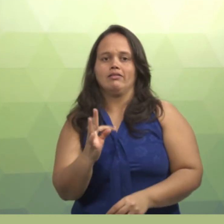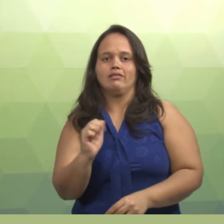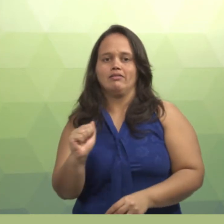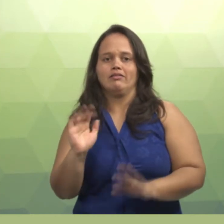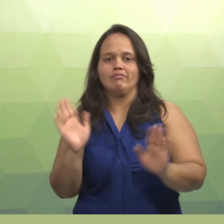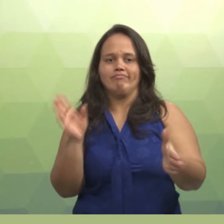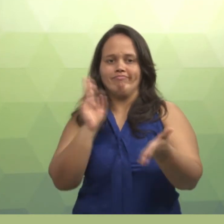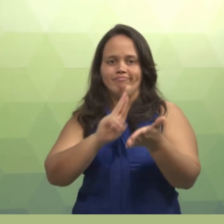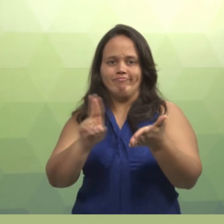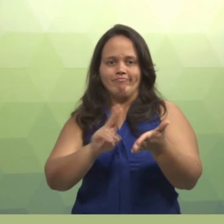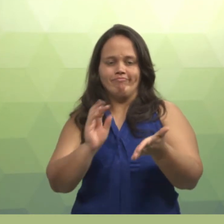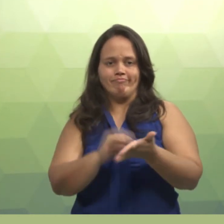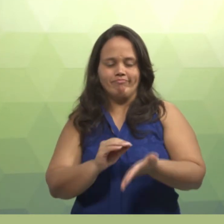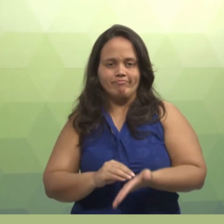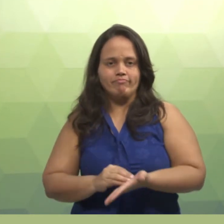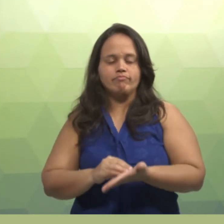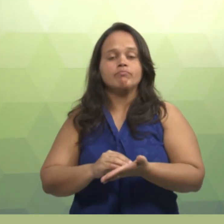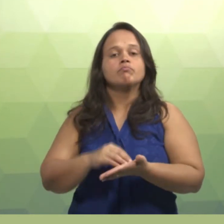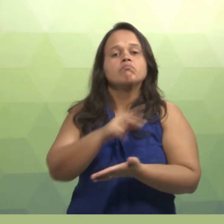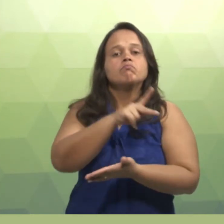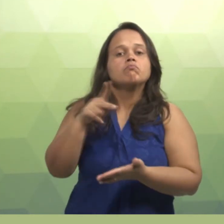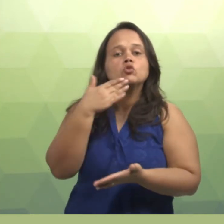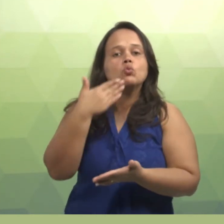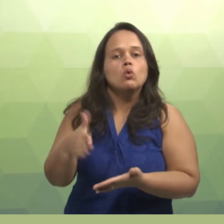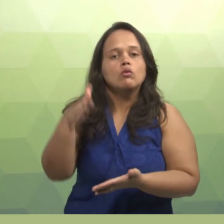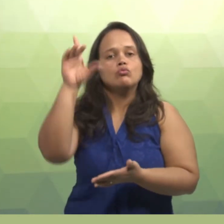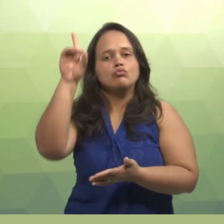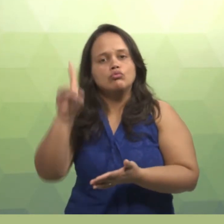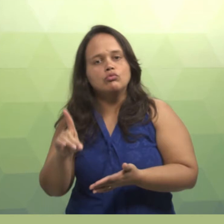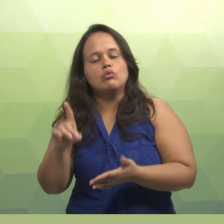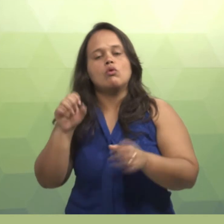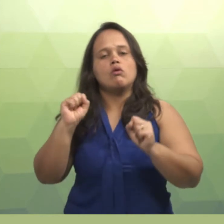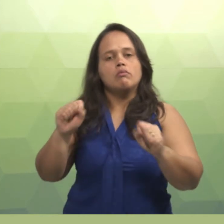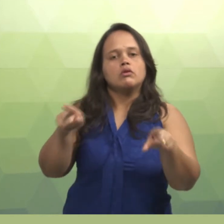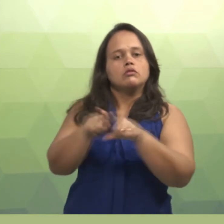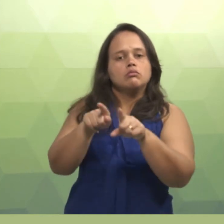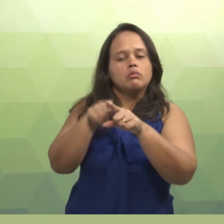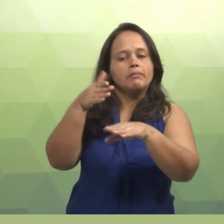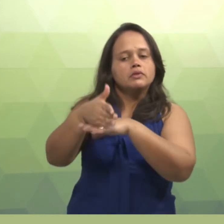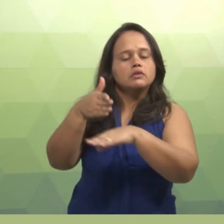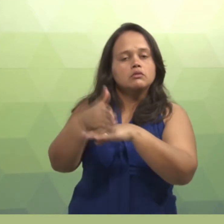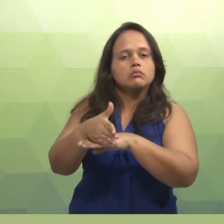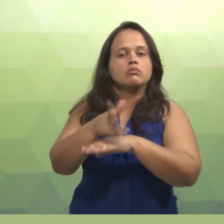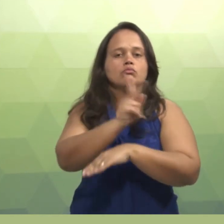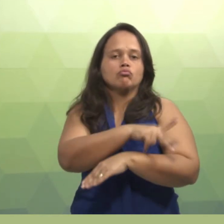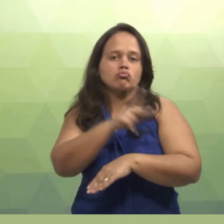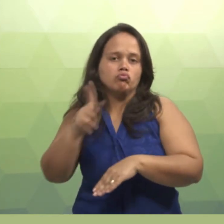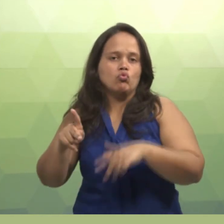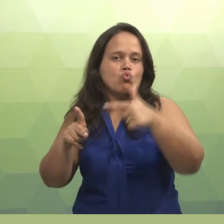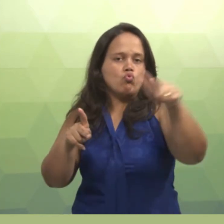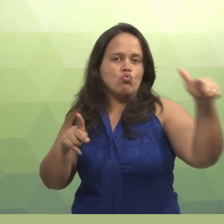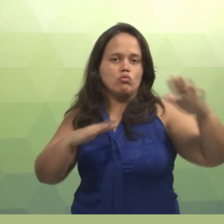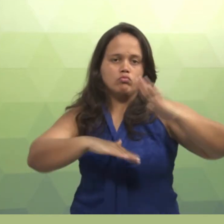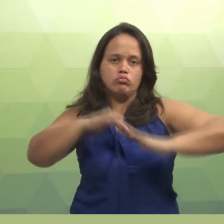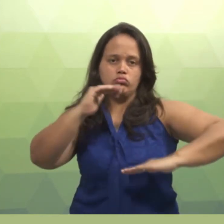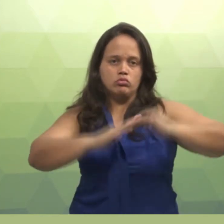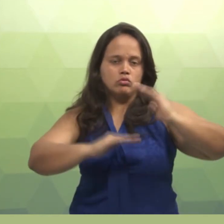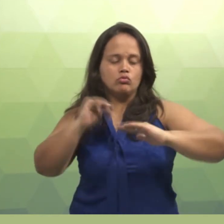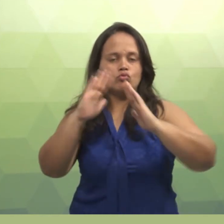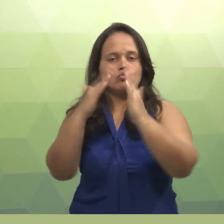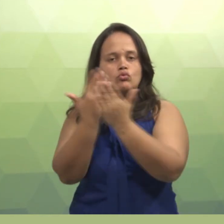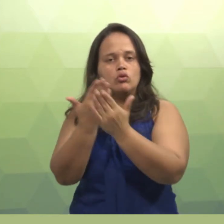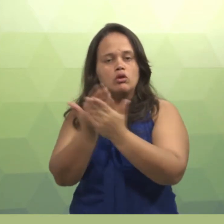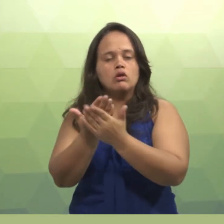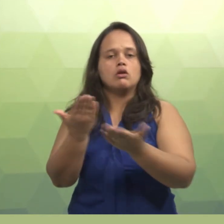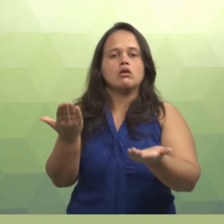da escola e dela podem fazer parte professores e demais servidores da escola, pais e professores,